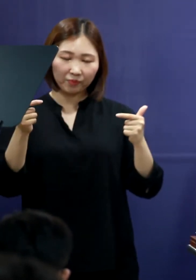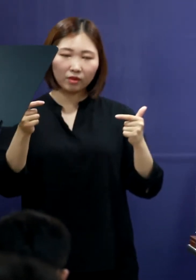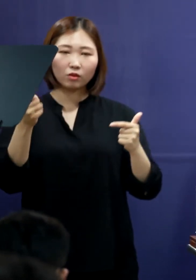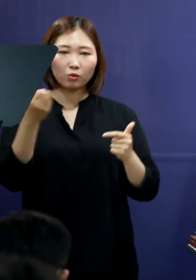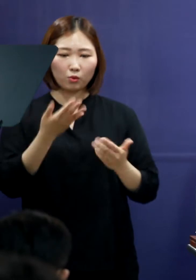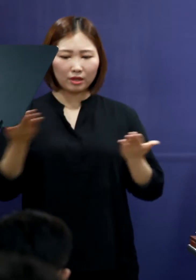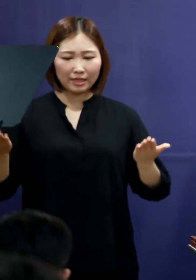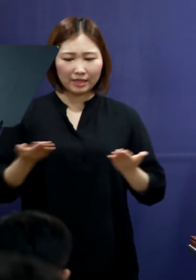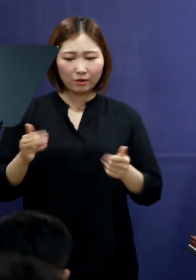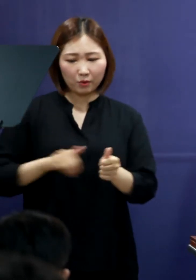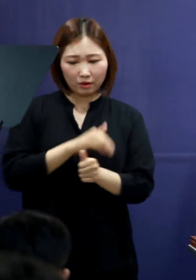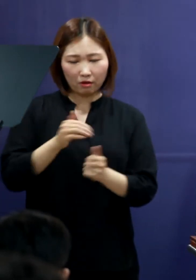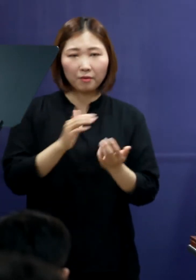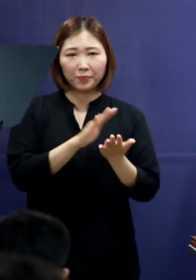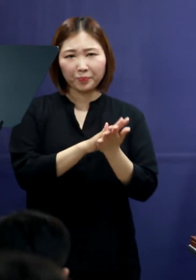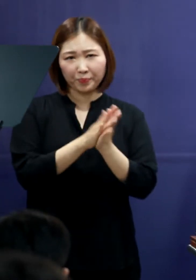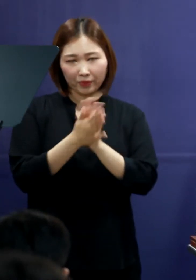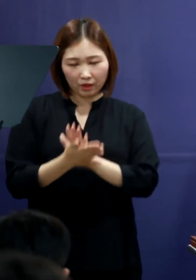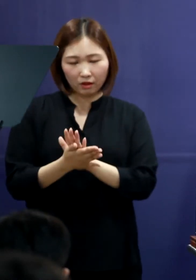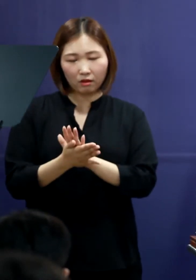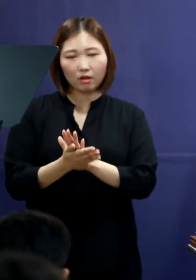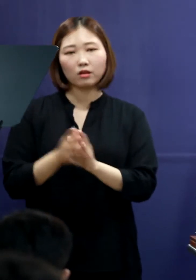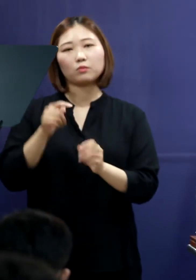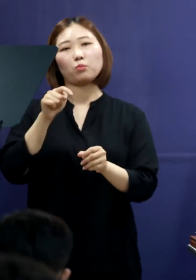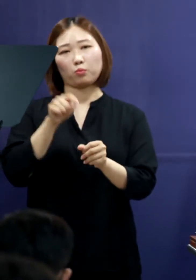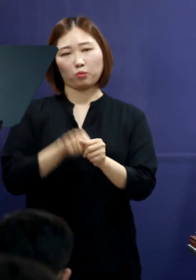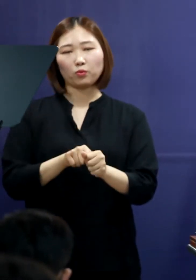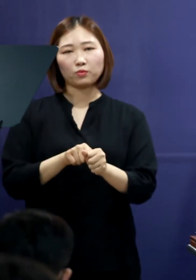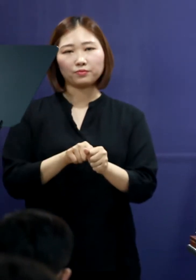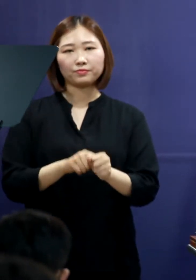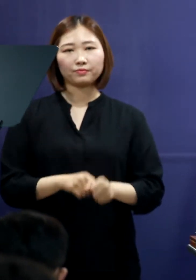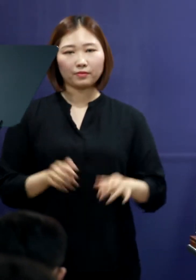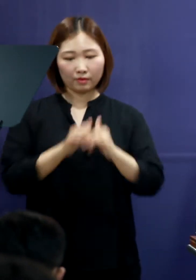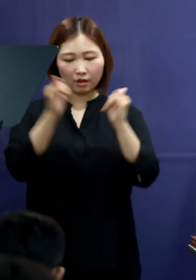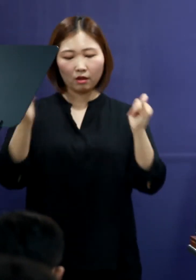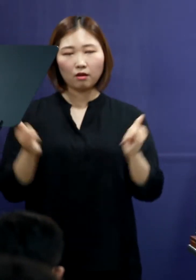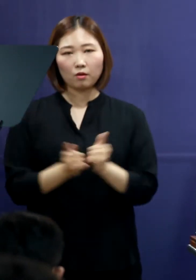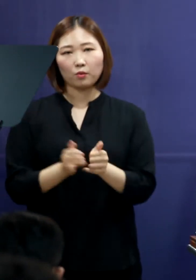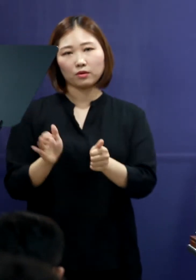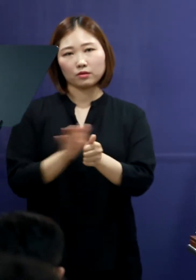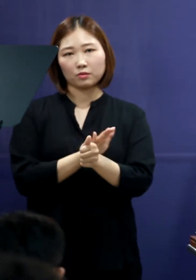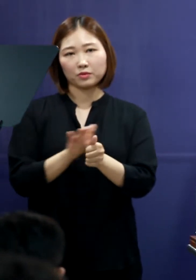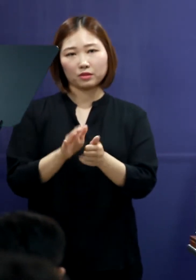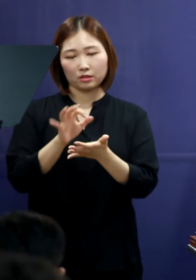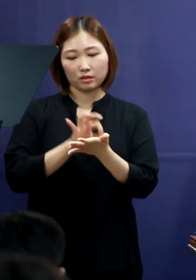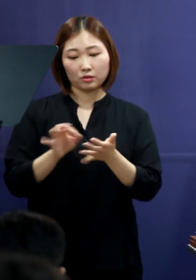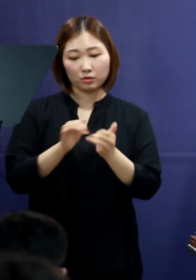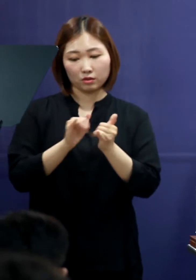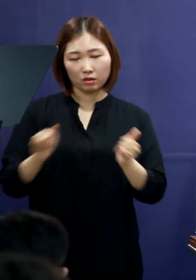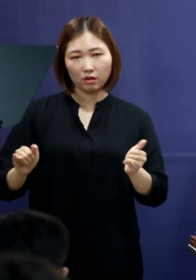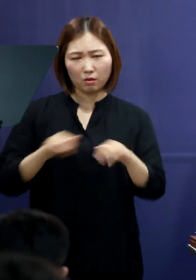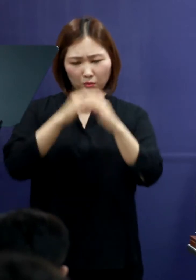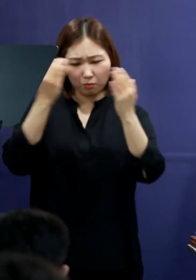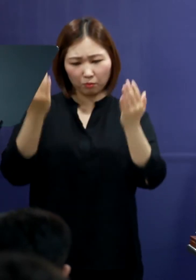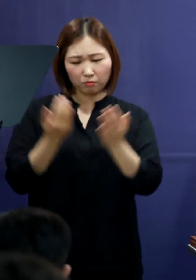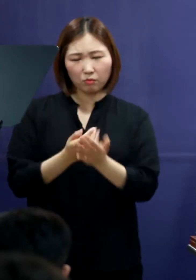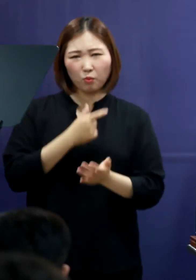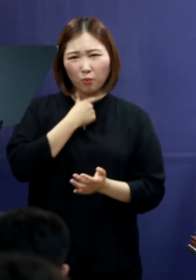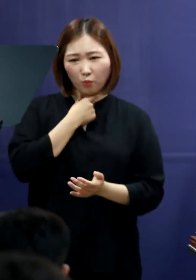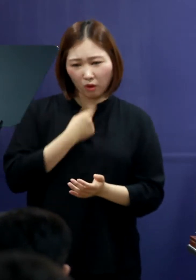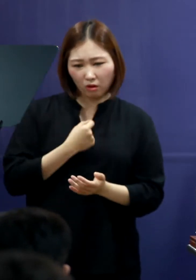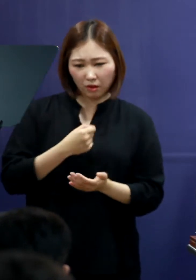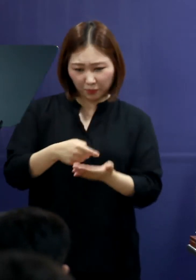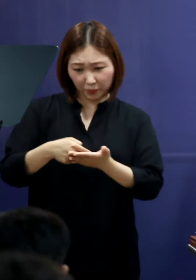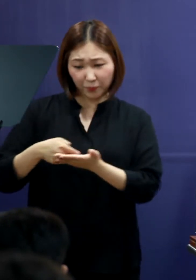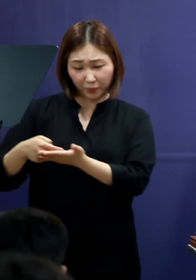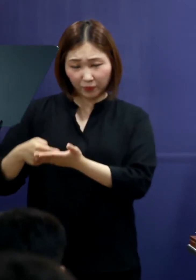환경도 개선하고자 하는 뜻이 있습니다. 사회서비스 이용자의 여러 가지 다양한 요구에 동의해서